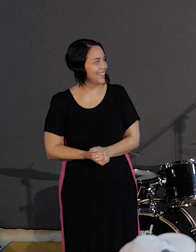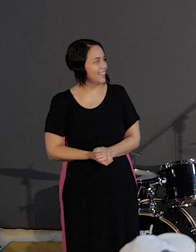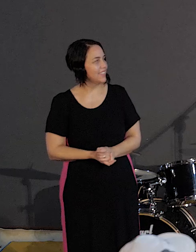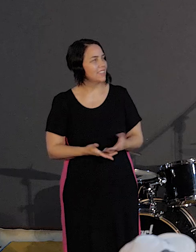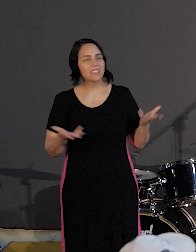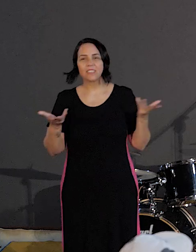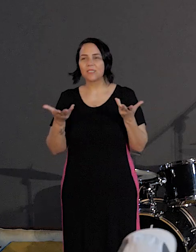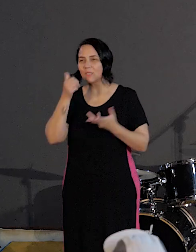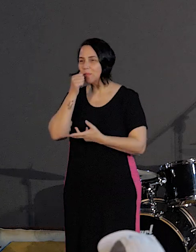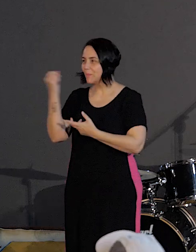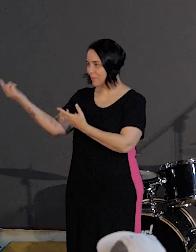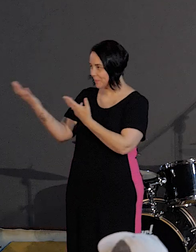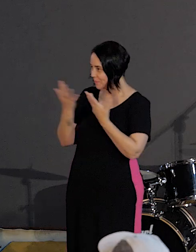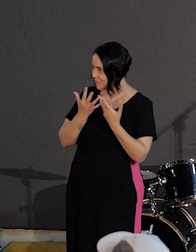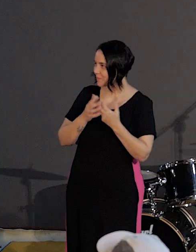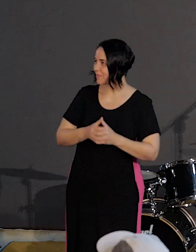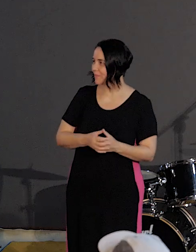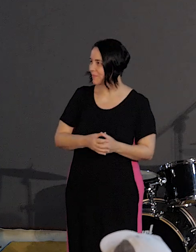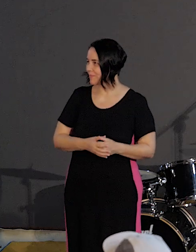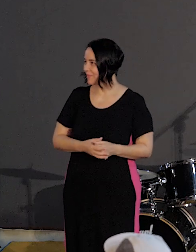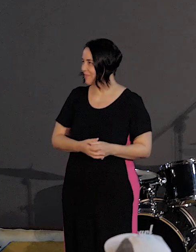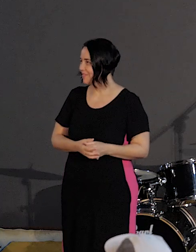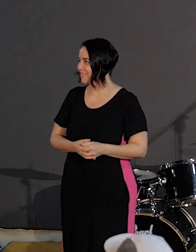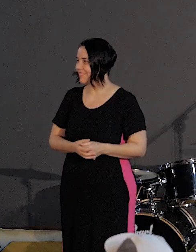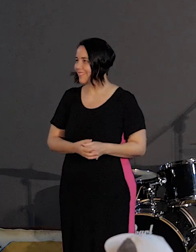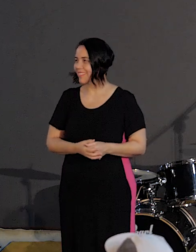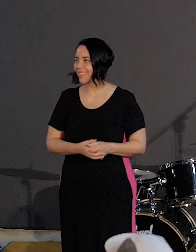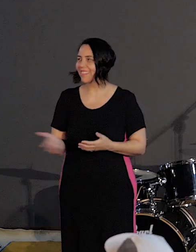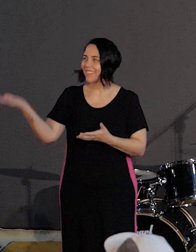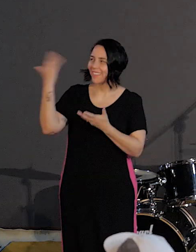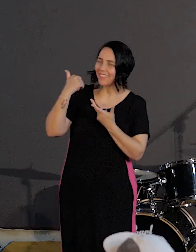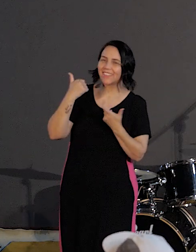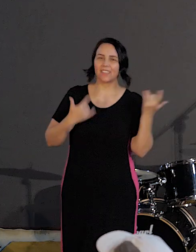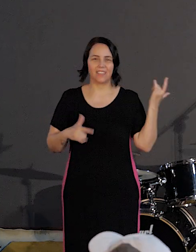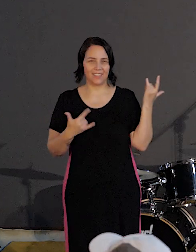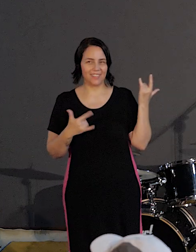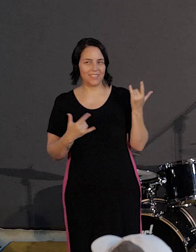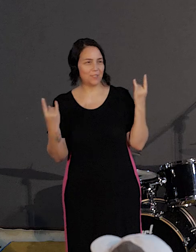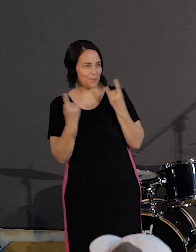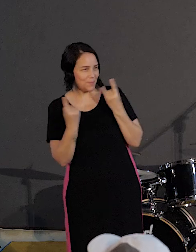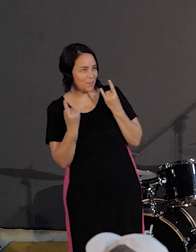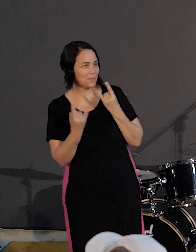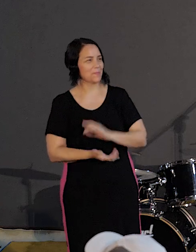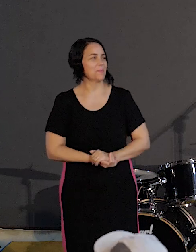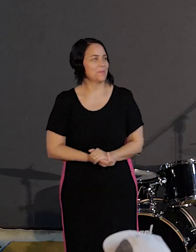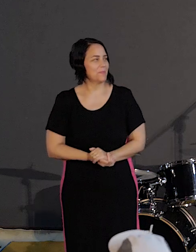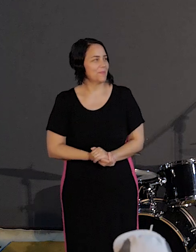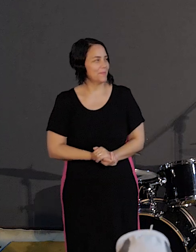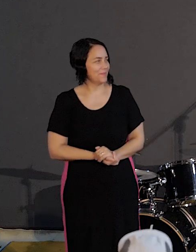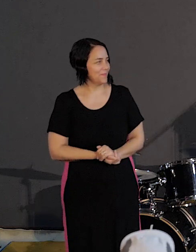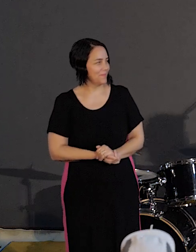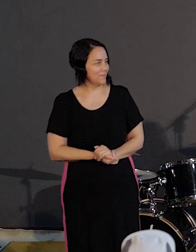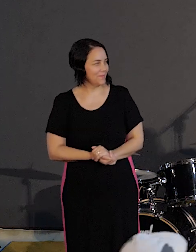Então, agora, cadê as minhas meninas? My girls, let's go. Agora é guitarra, galera. Agora é guitarra com